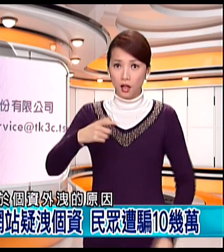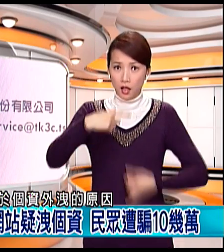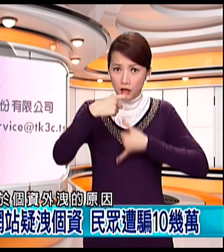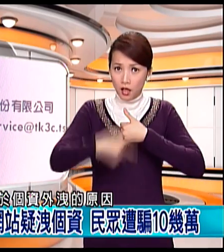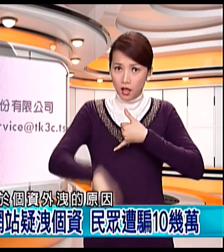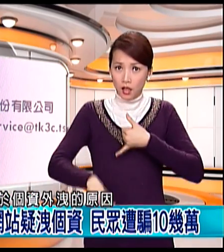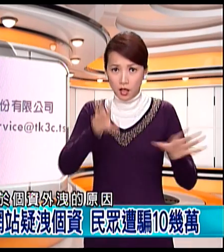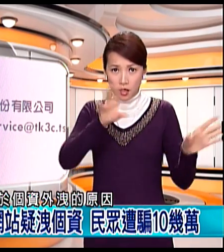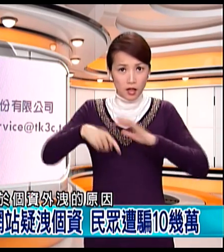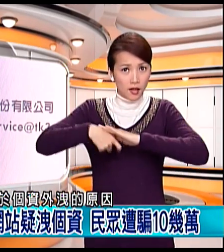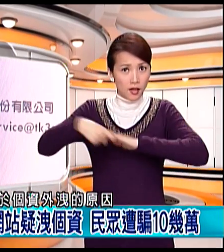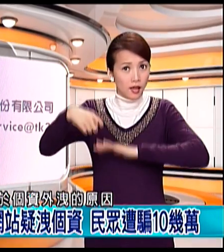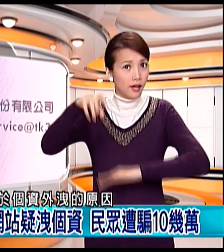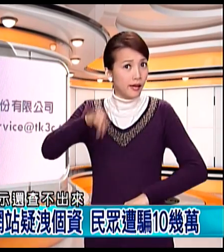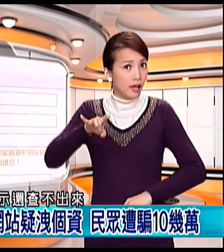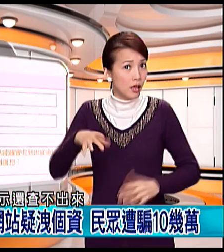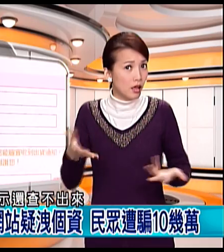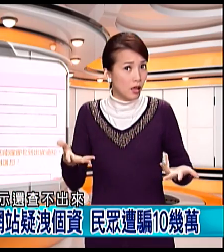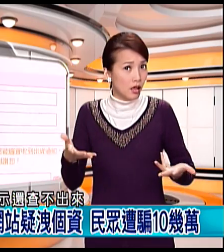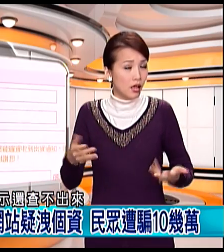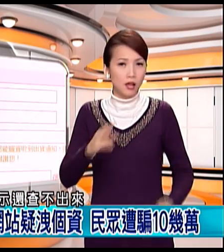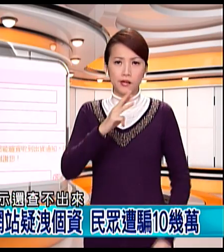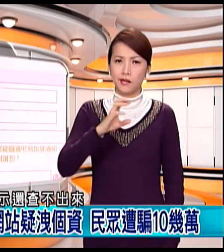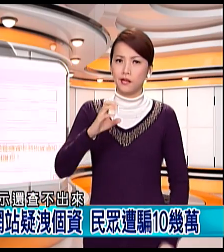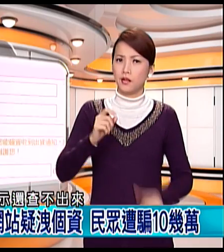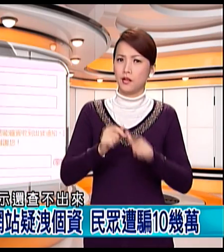自外泄的原因，灿坤表示还查不出